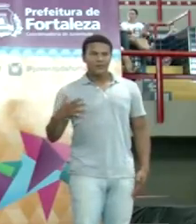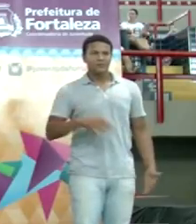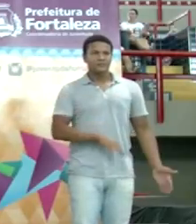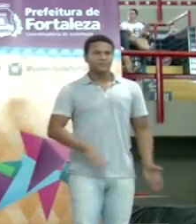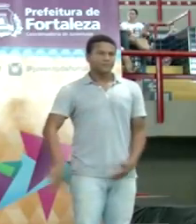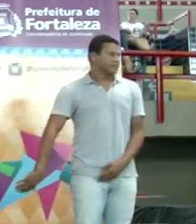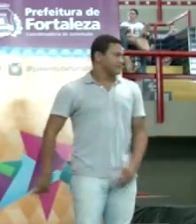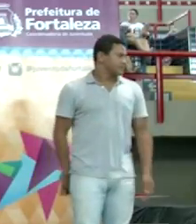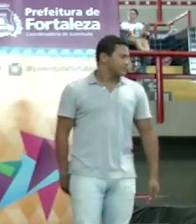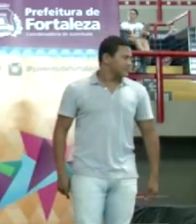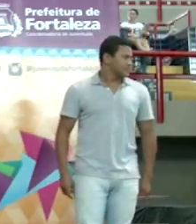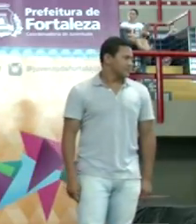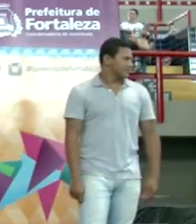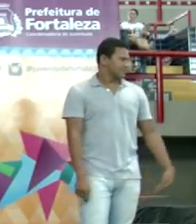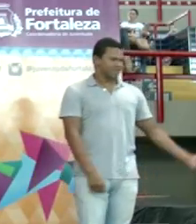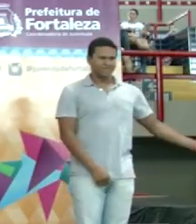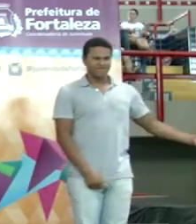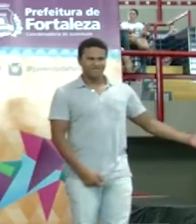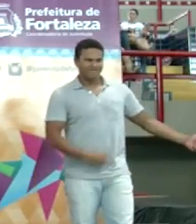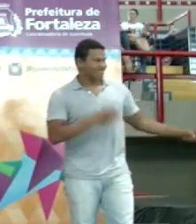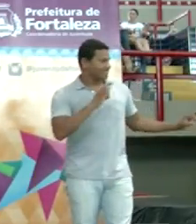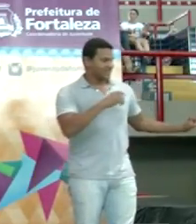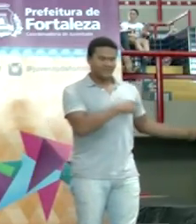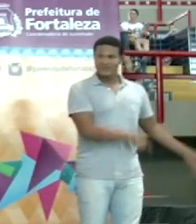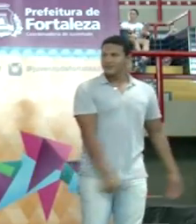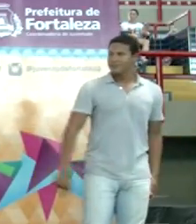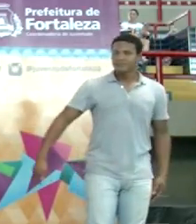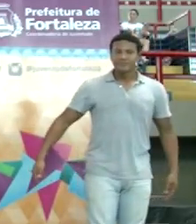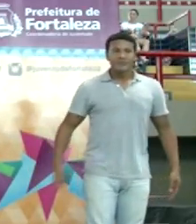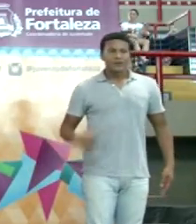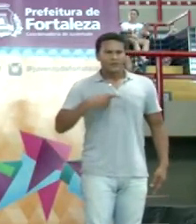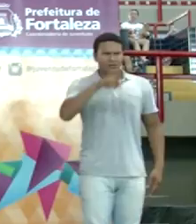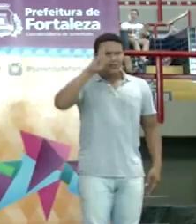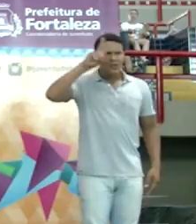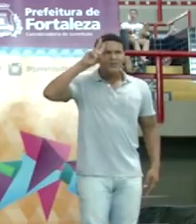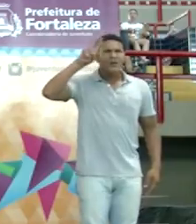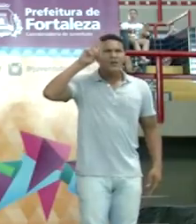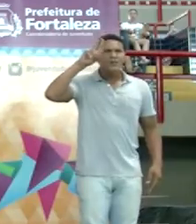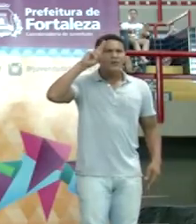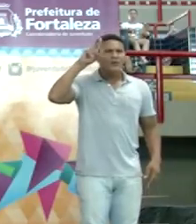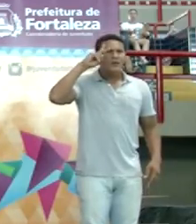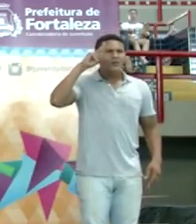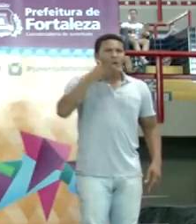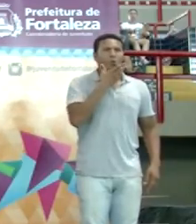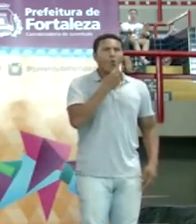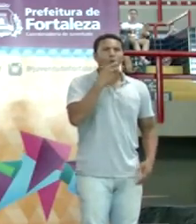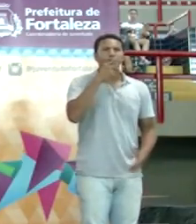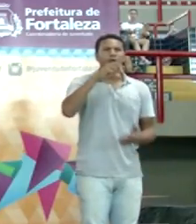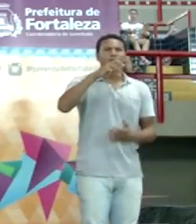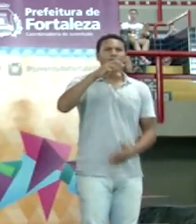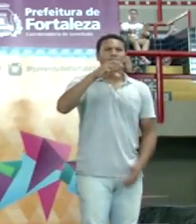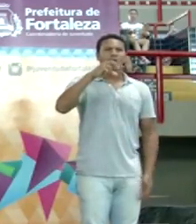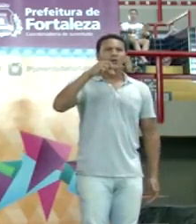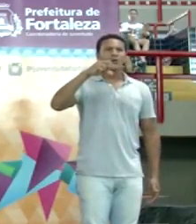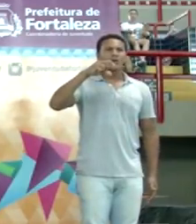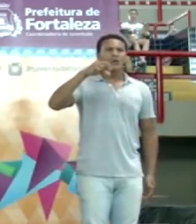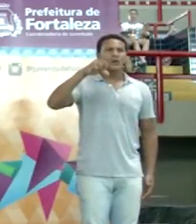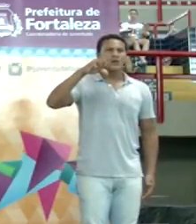Jackson? Ele tinha um passo para trás, não tinha? Tinha ou não? Tinha até um nome específico, não